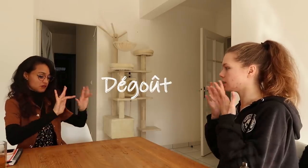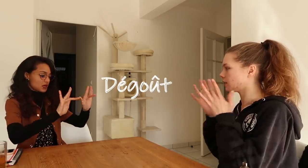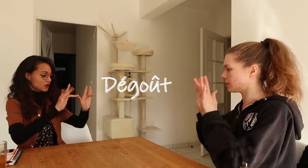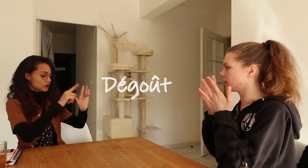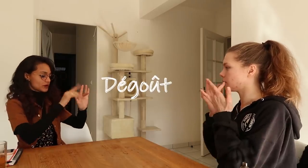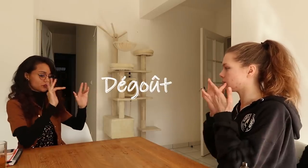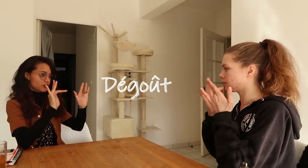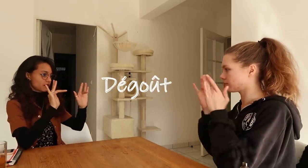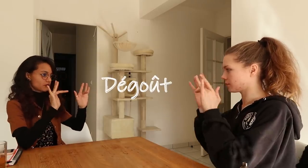C'est alors le majeur.